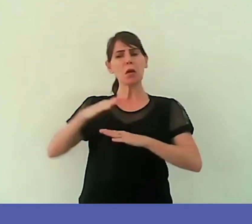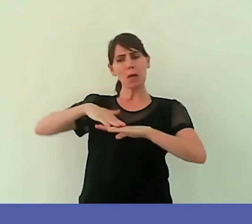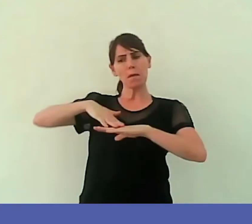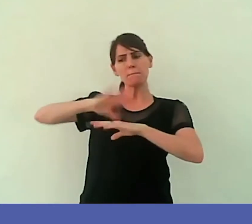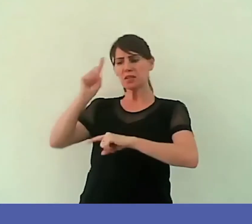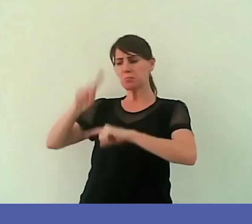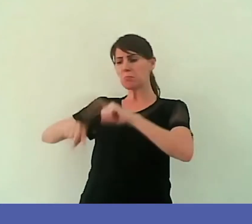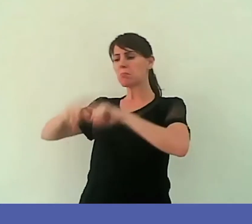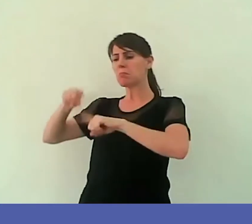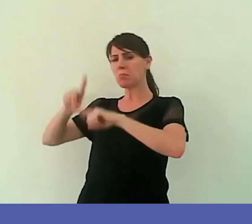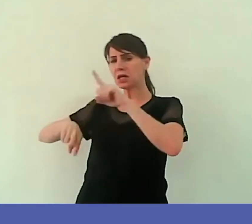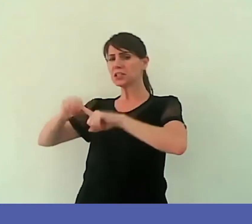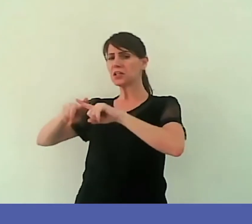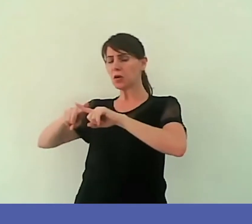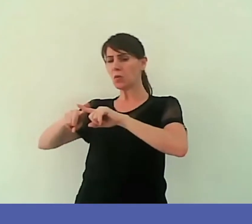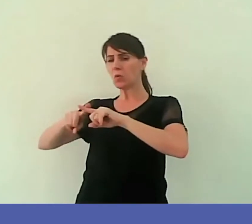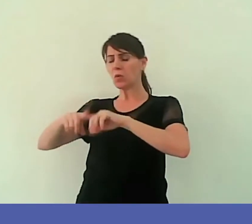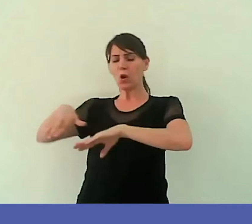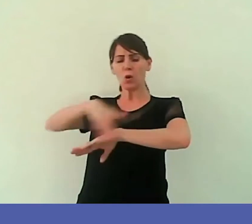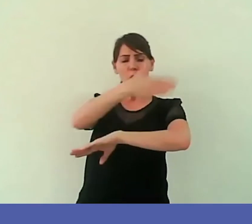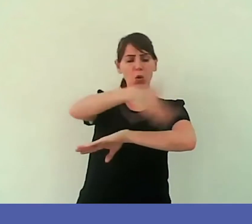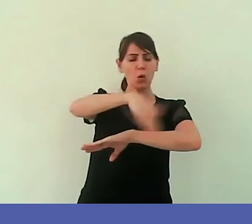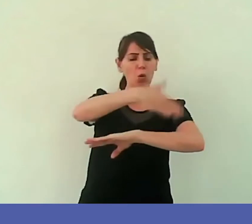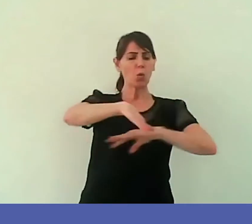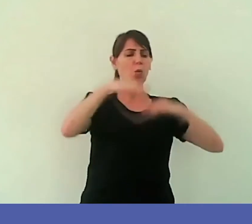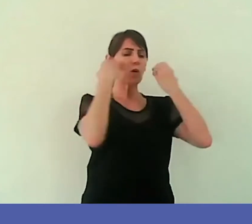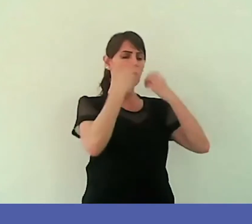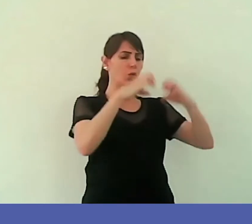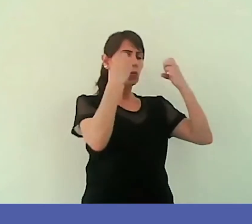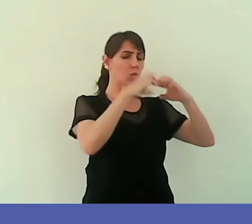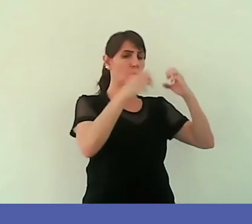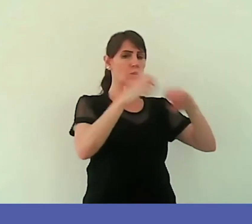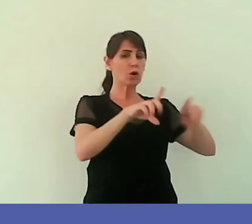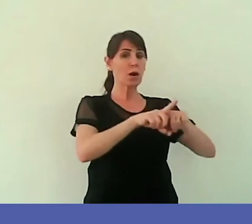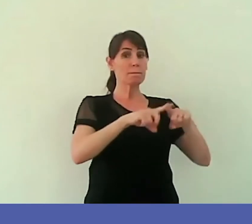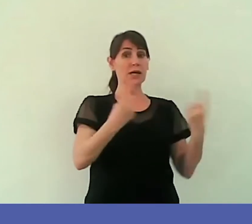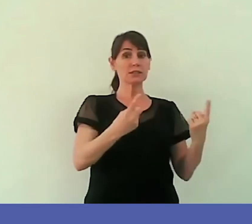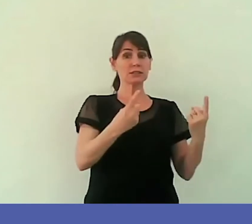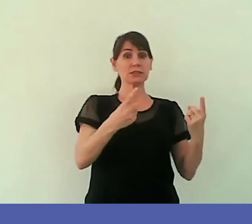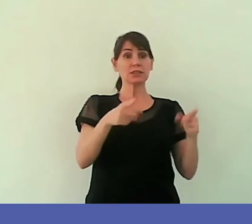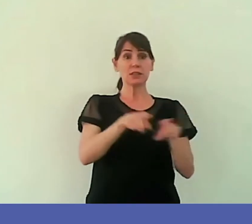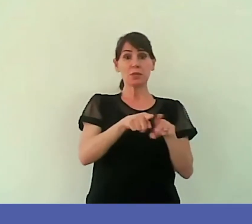certo? Nas ruas, pregando o evangelho. Mas por outro lado, nós estamos aqui fazendo a